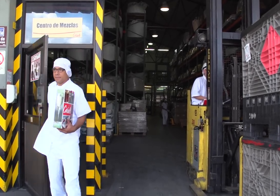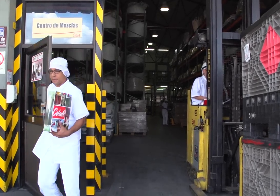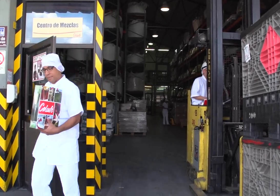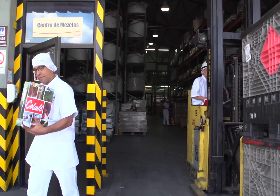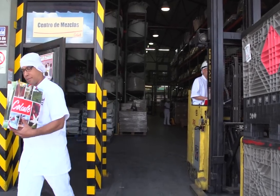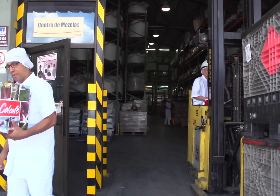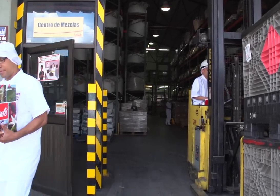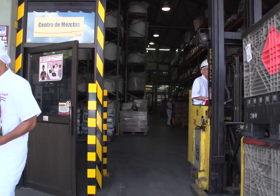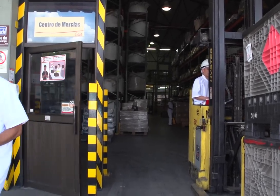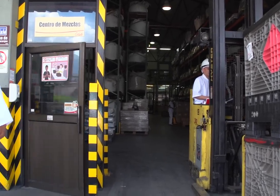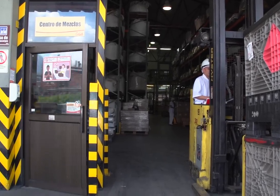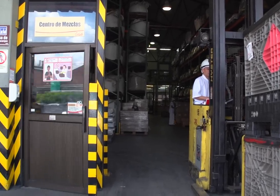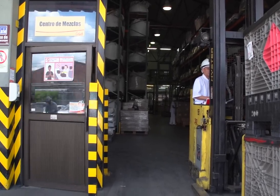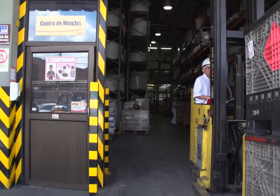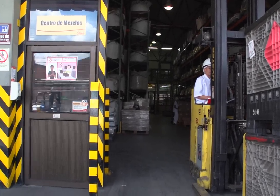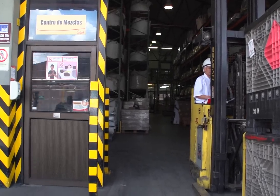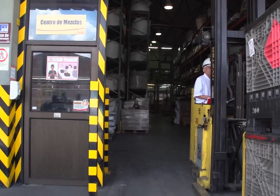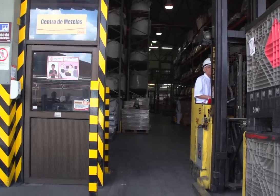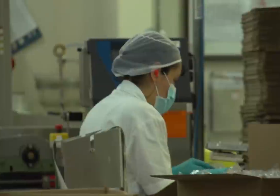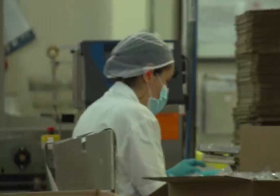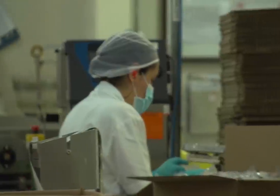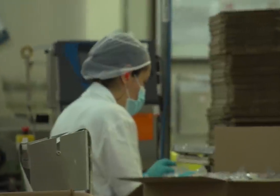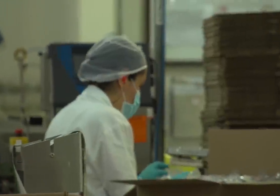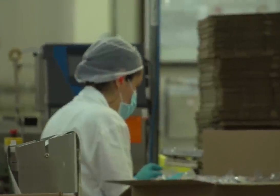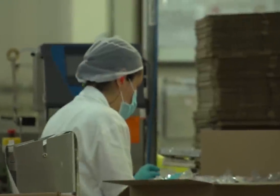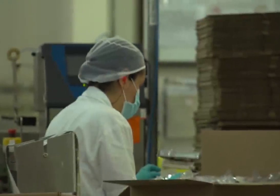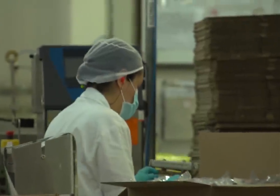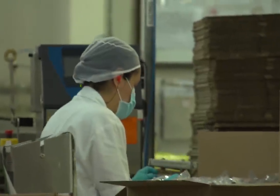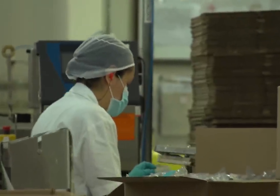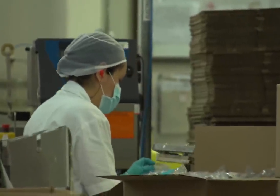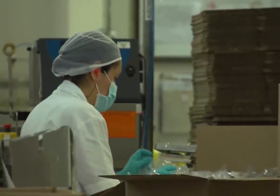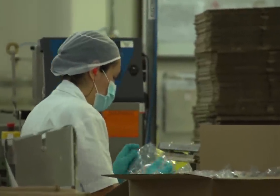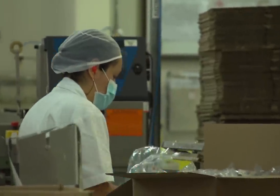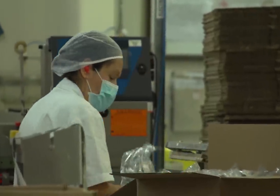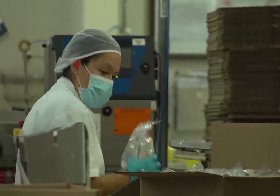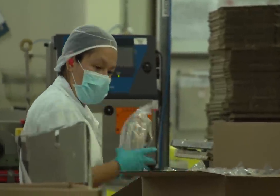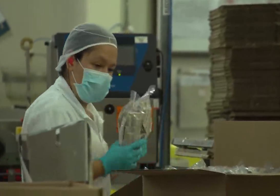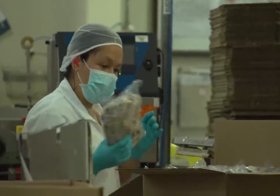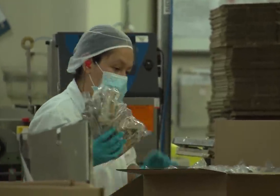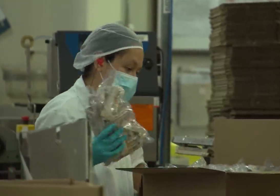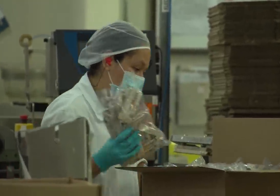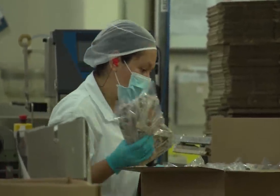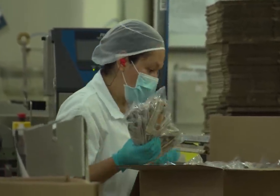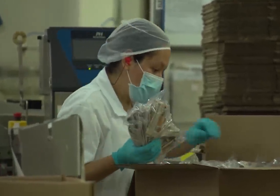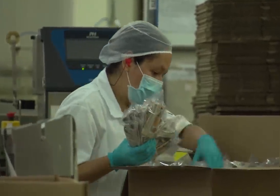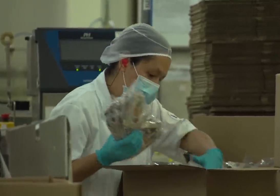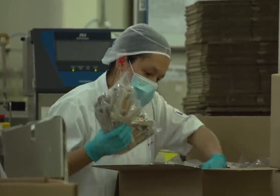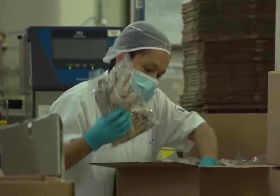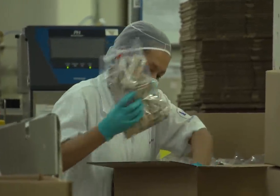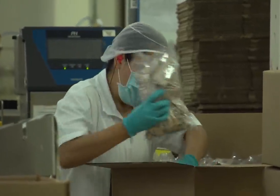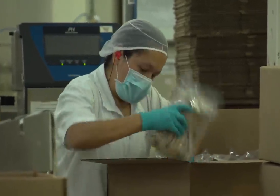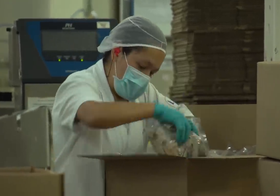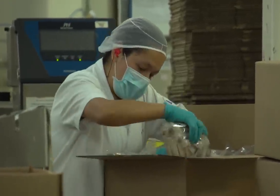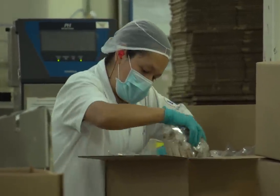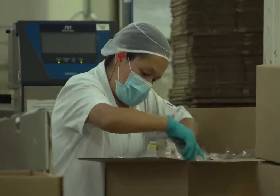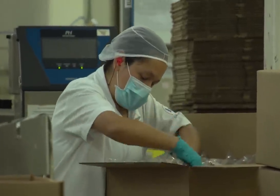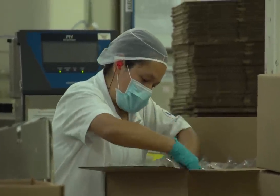vida Minerva Azul que me llamó la atención porque encima de su fotografía estaba en mayúscula